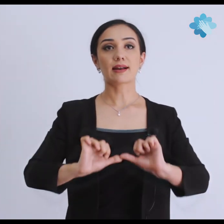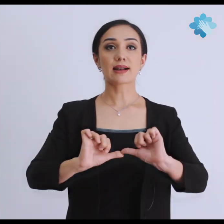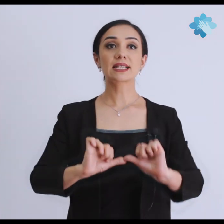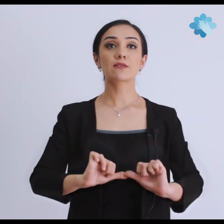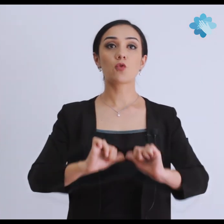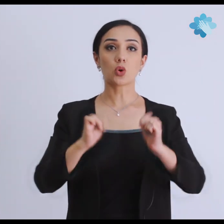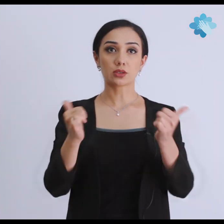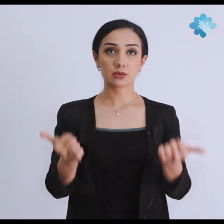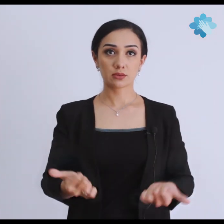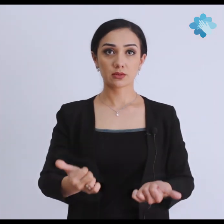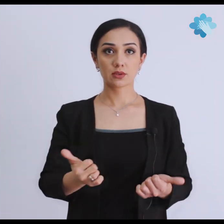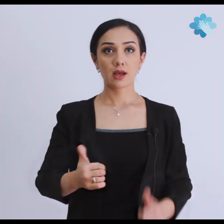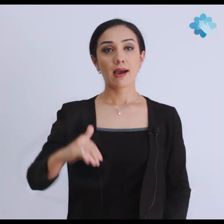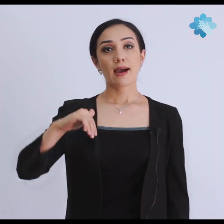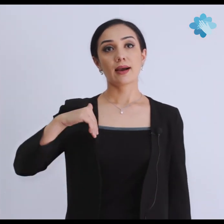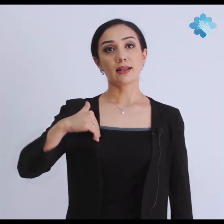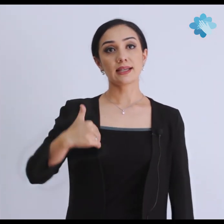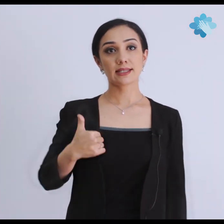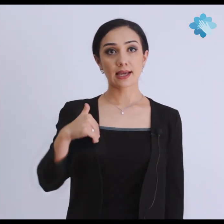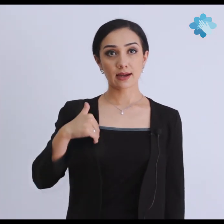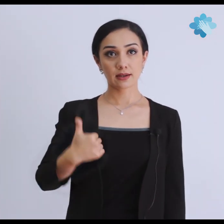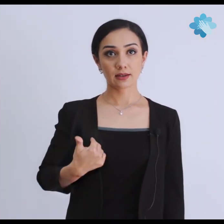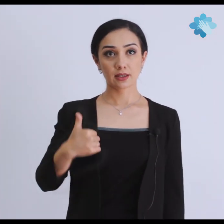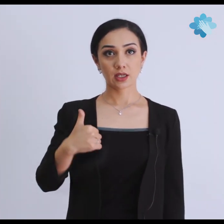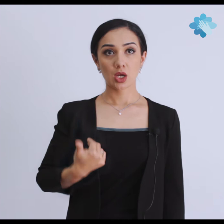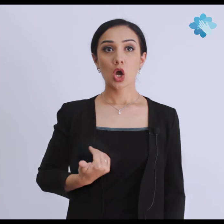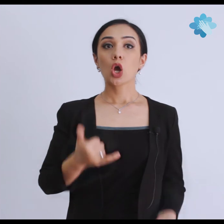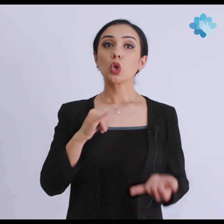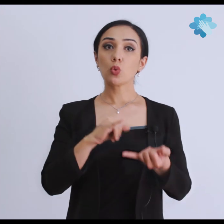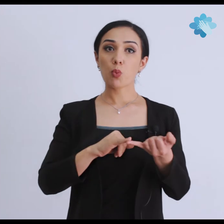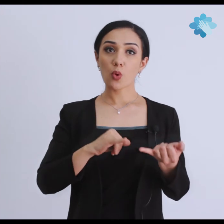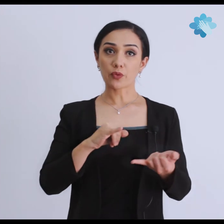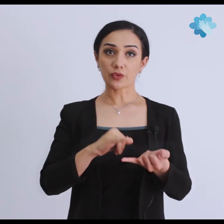развод холостяк любовник